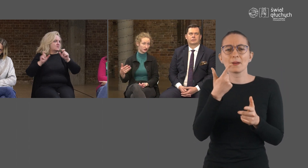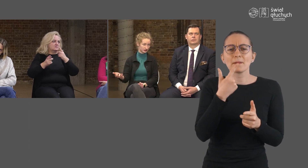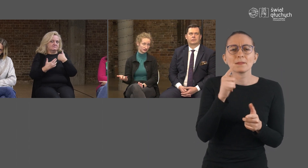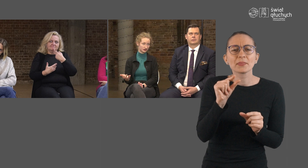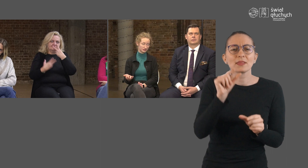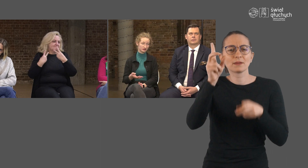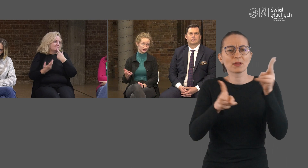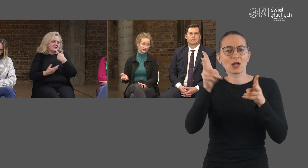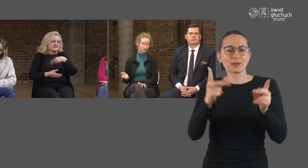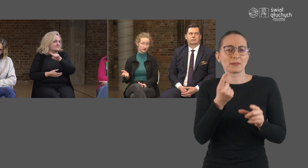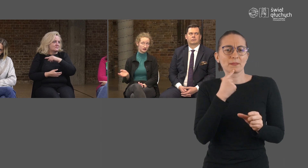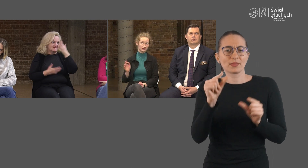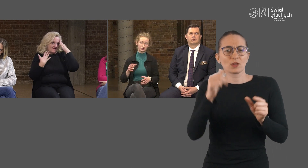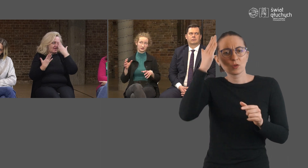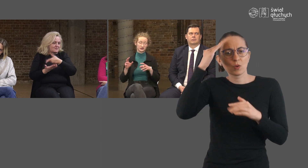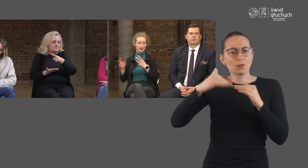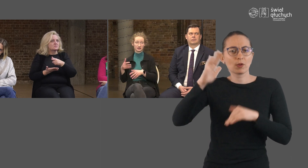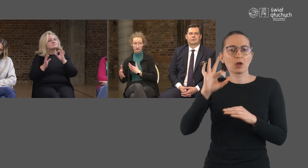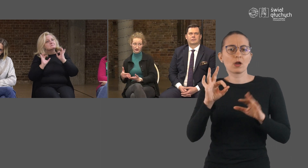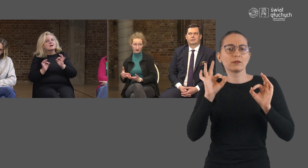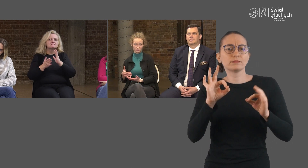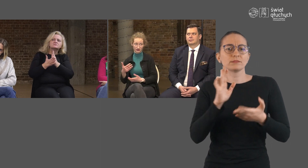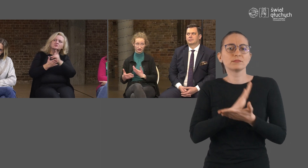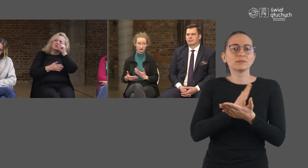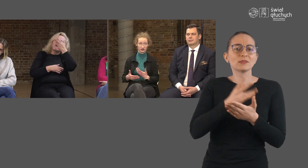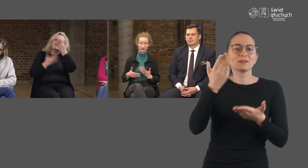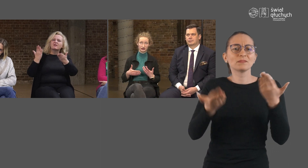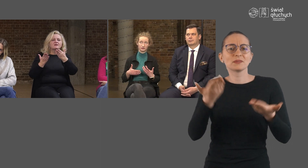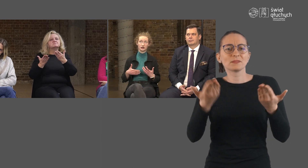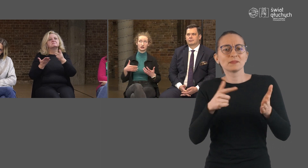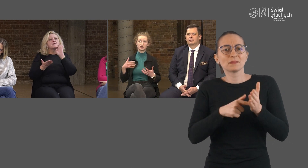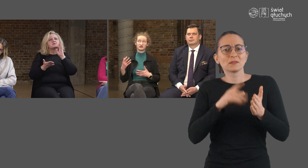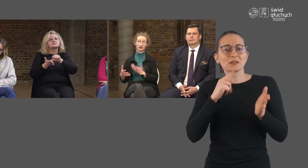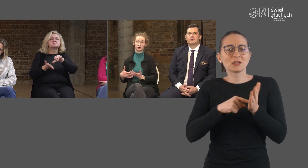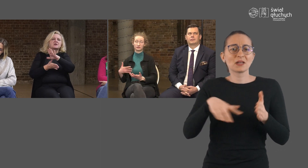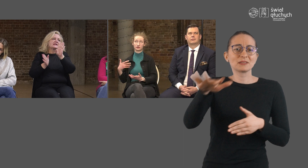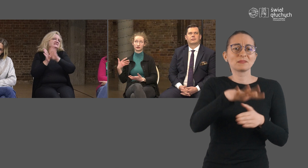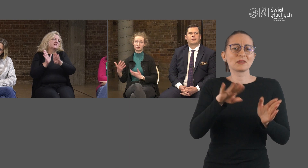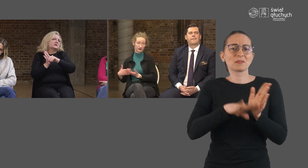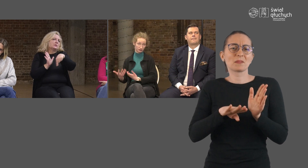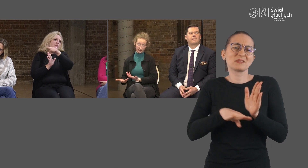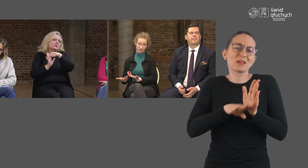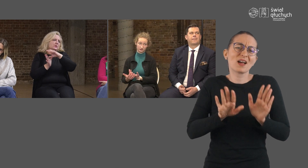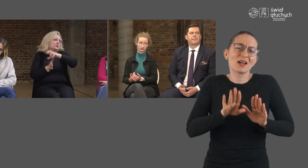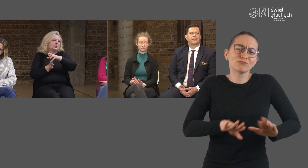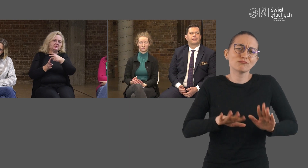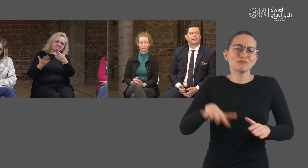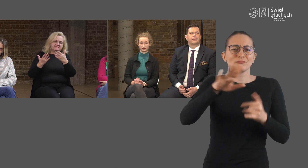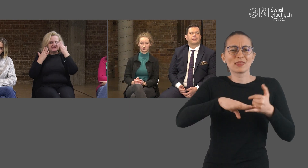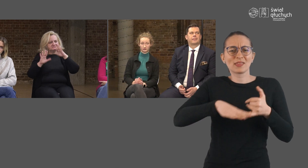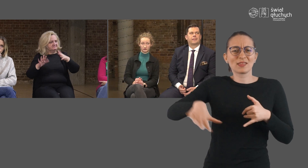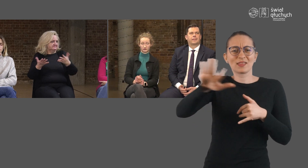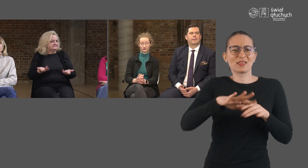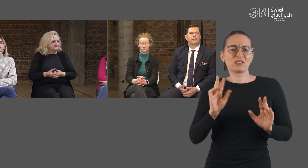na swojej drodze. Będąc takim, powiedzmy, przeciętnym człowiekiem, obracającym się w takim zwykłej grupie.